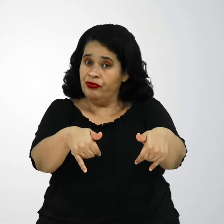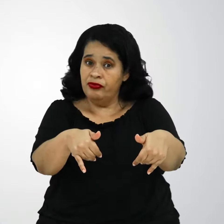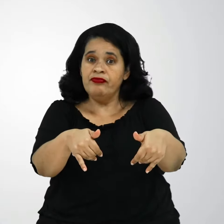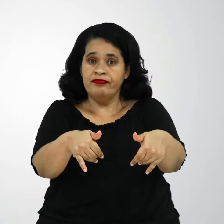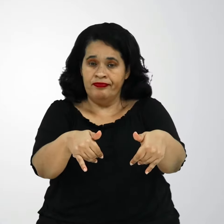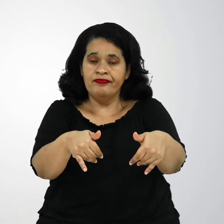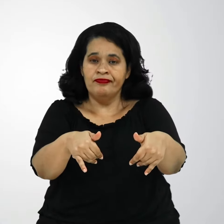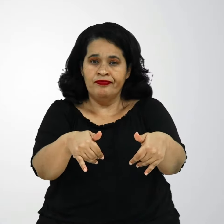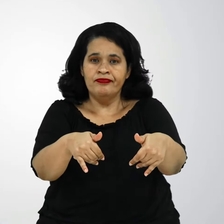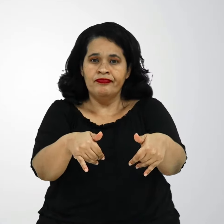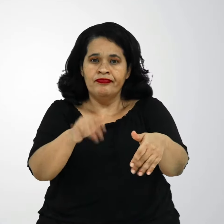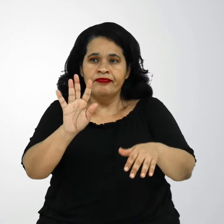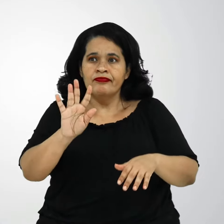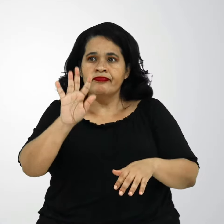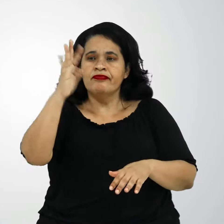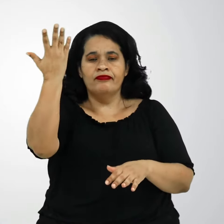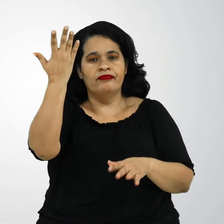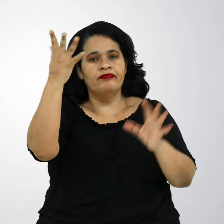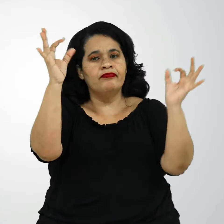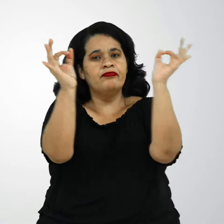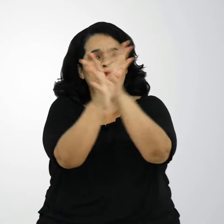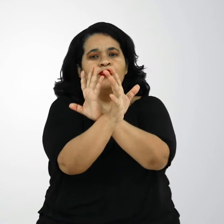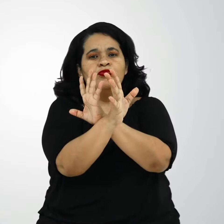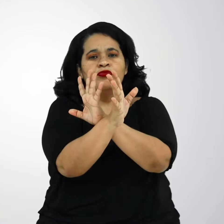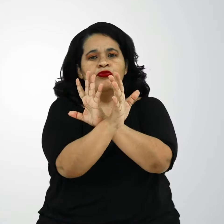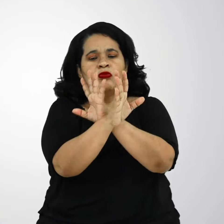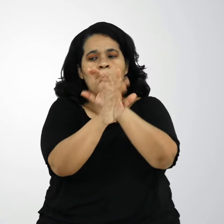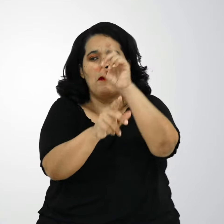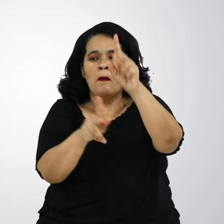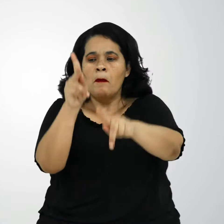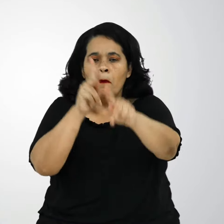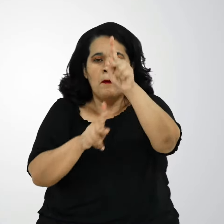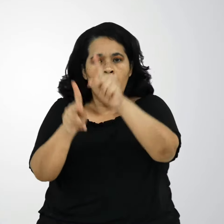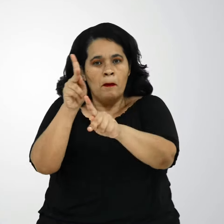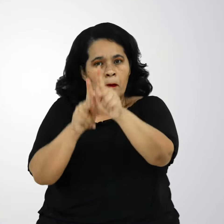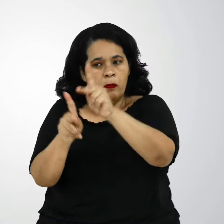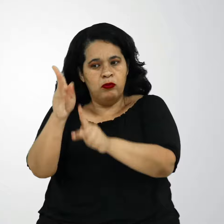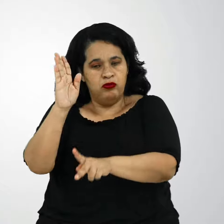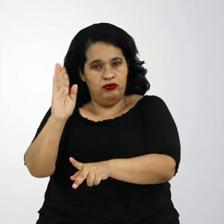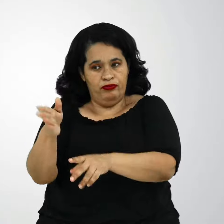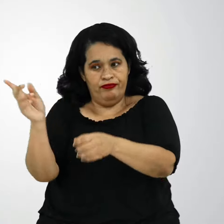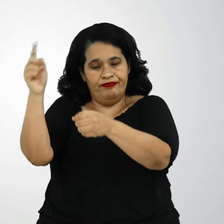se cumpriu. Vamos voltar para Jerusalém. O povo voltou para Jerusalém e nós vamos